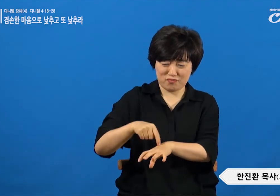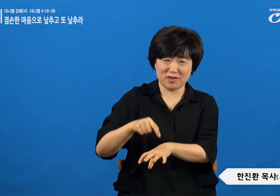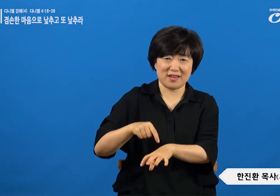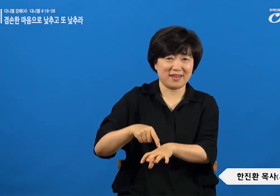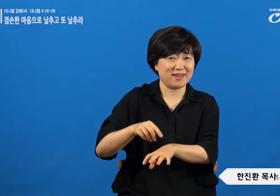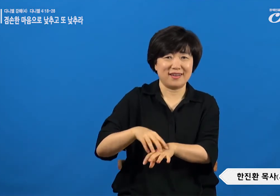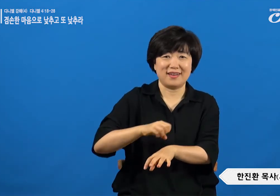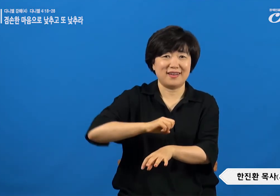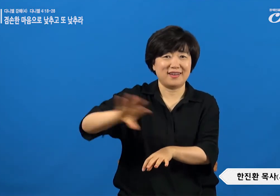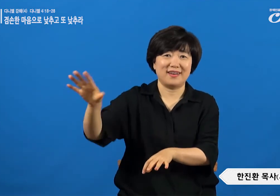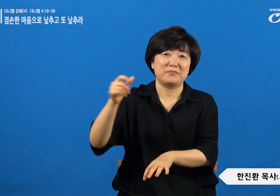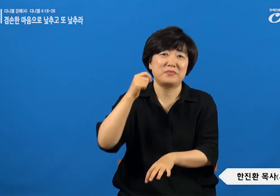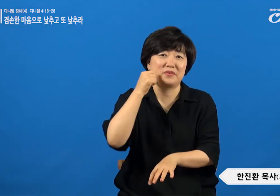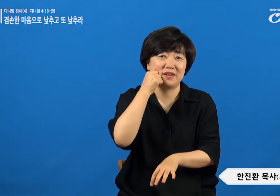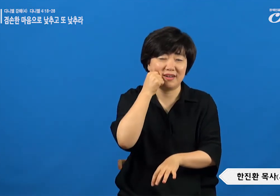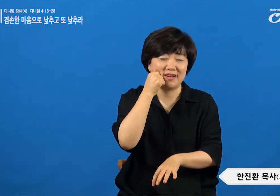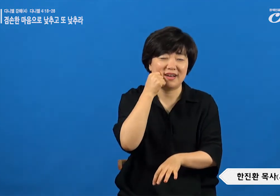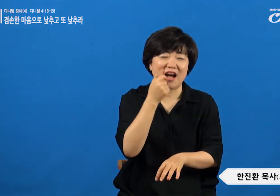제거하지 못했던 것입니다.